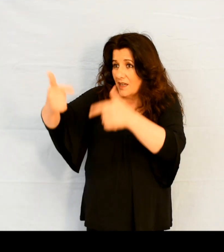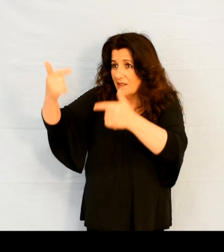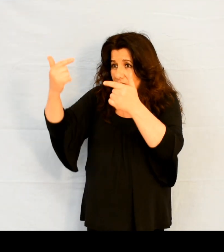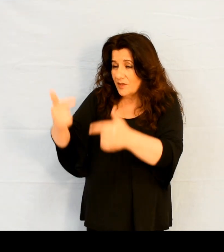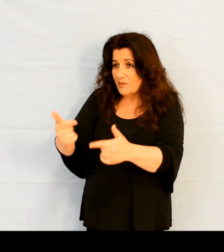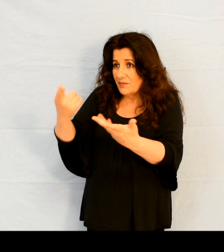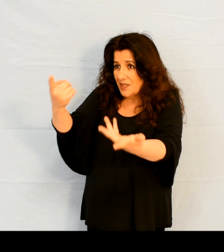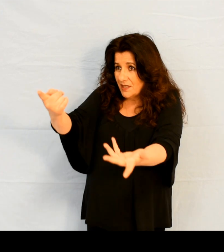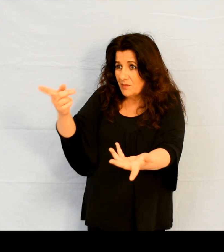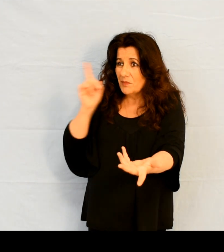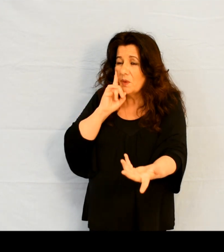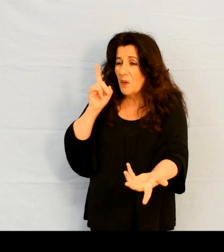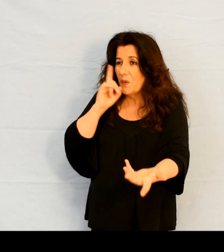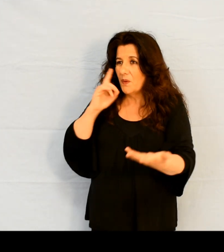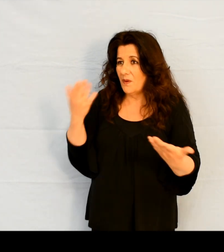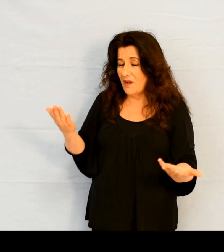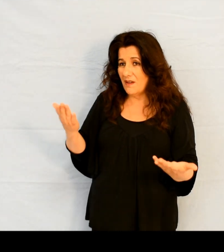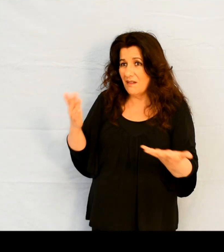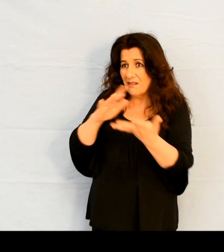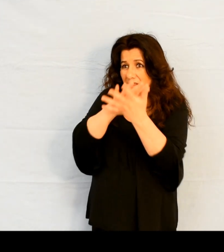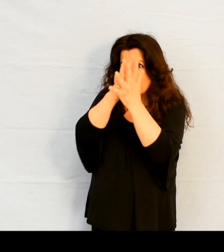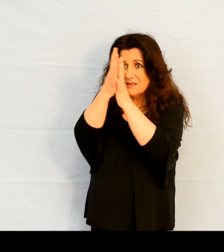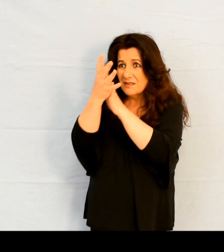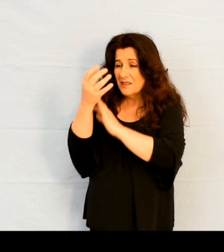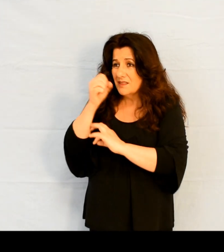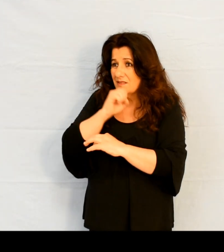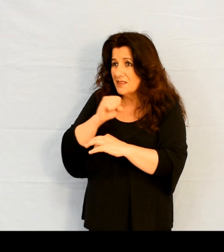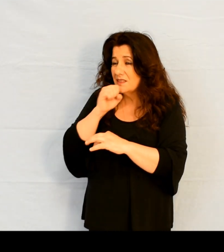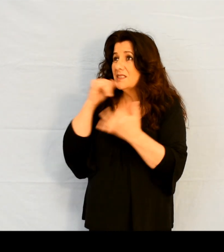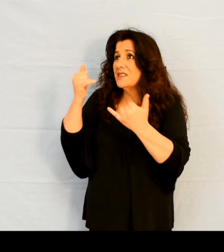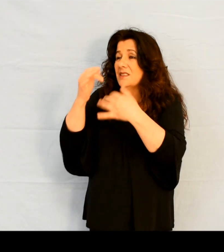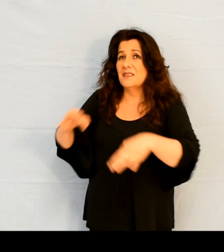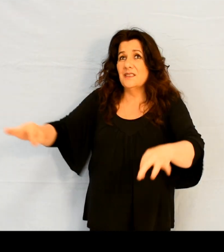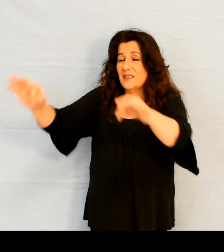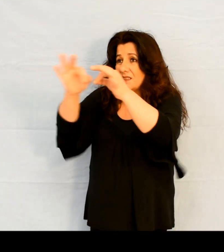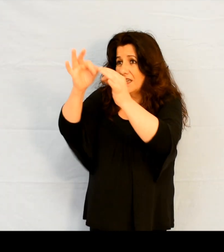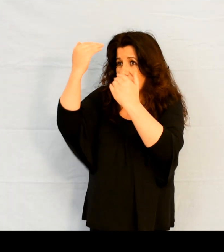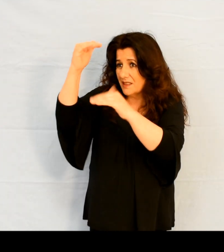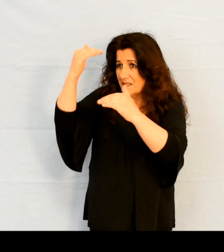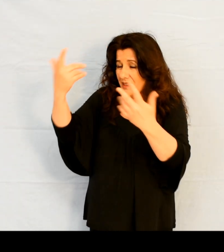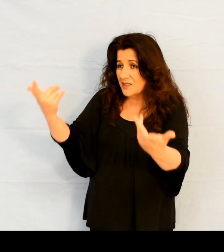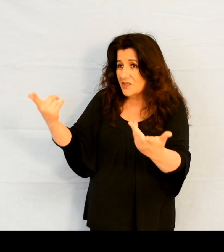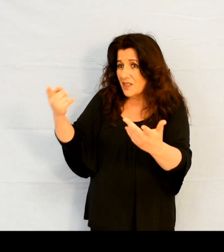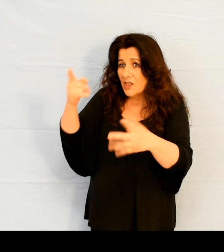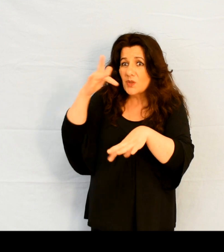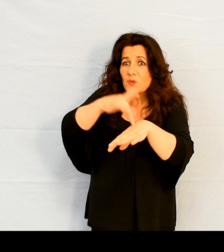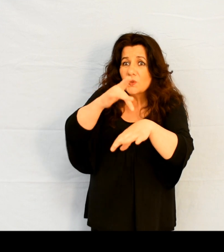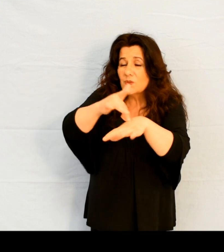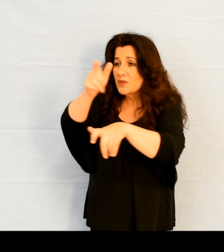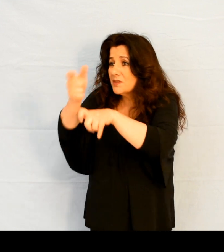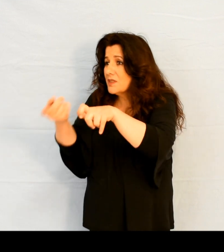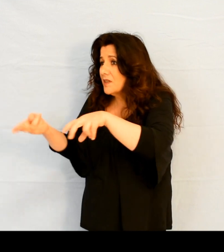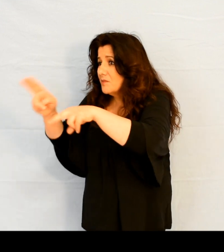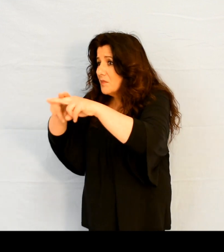étrangère, souillé par le contact des cadavres, inscrit parmi les habitants du séjour des